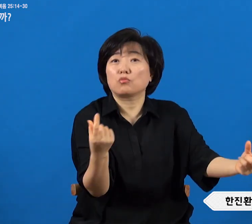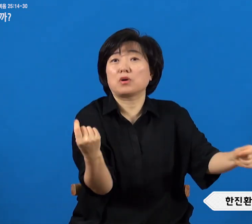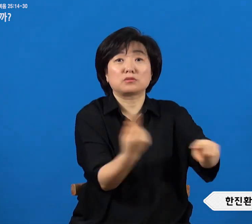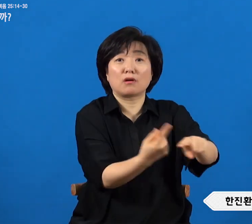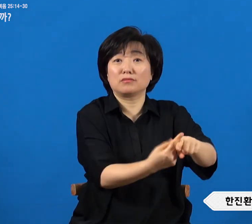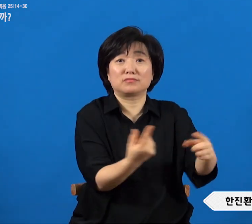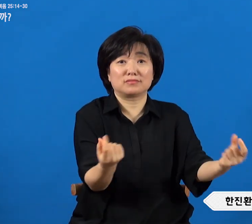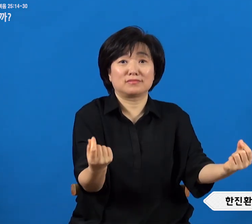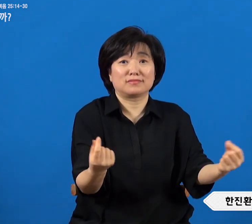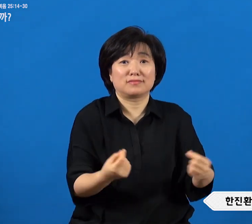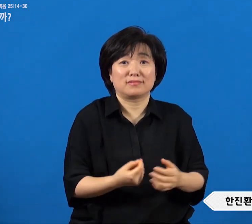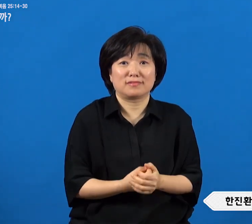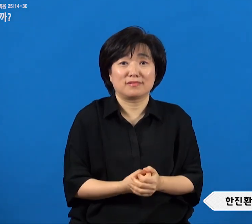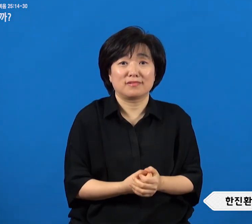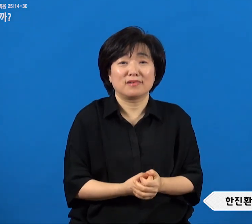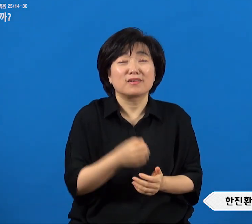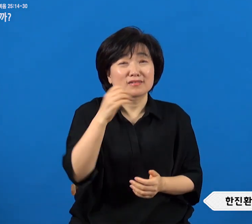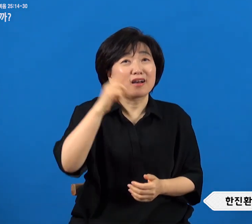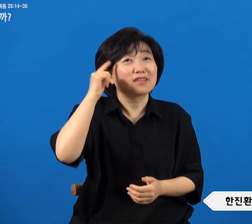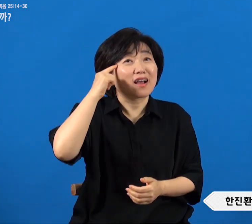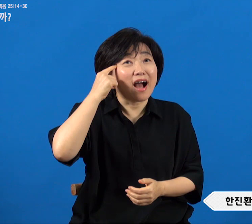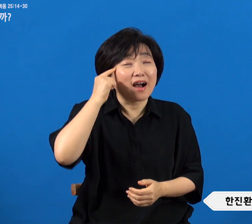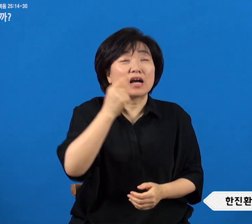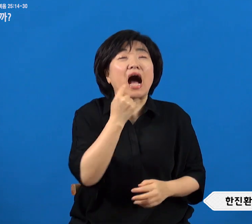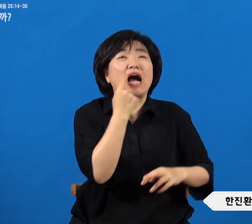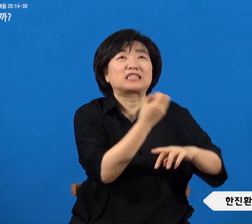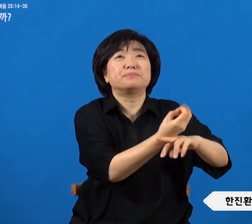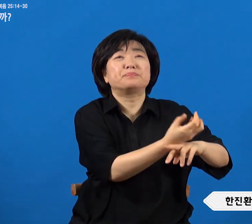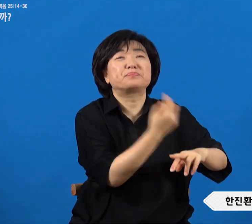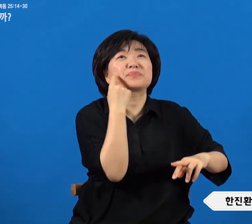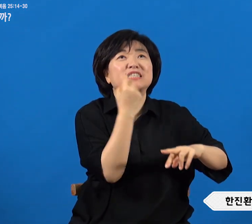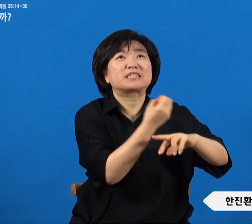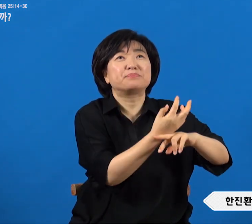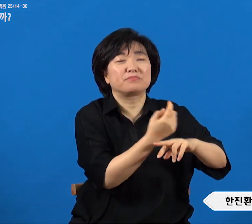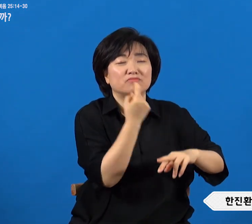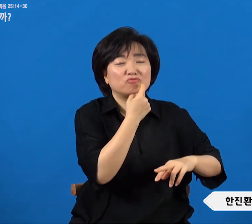가지 아니요. 그러니 그렇게 하시오.